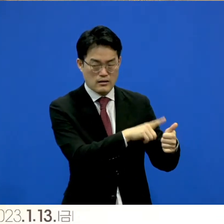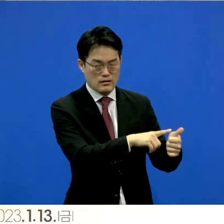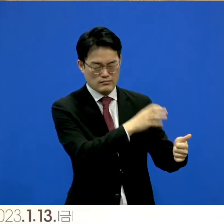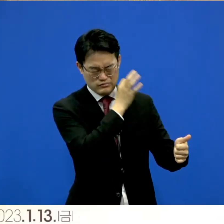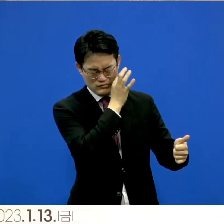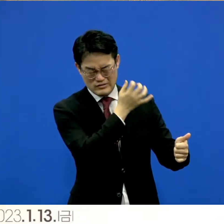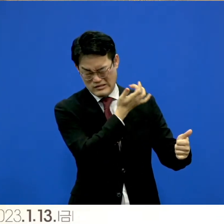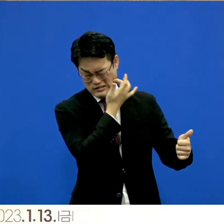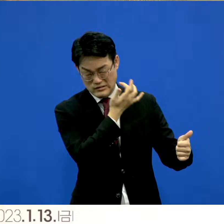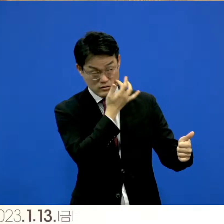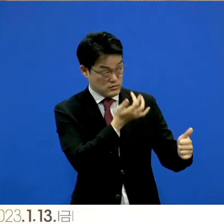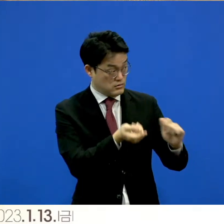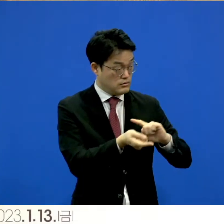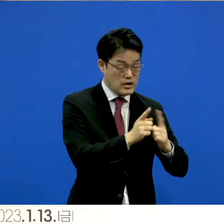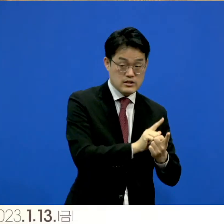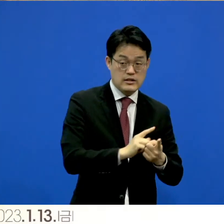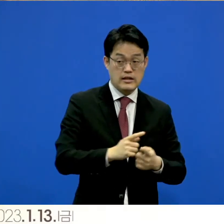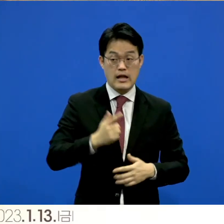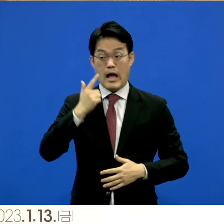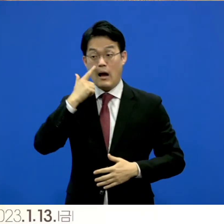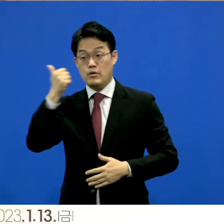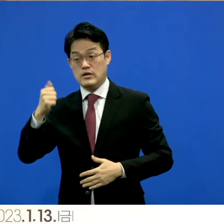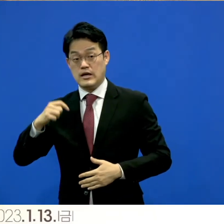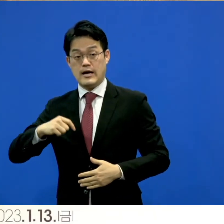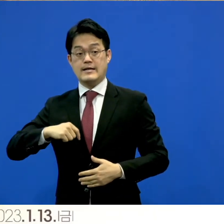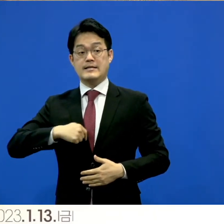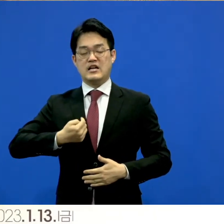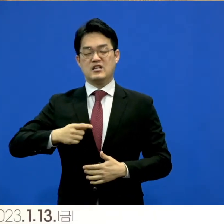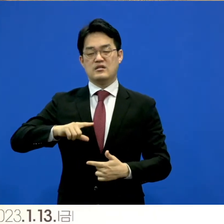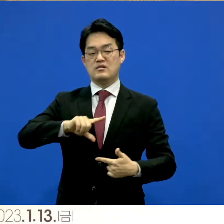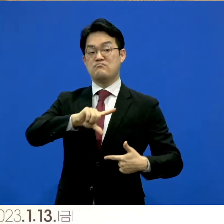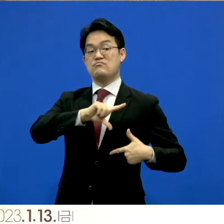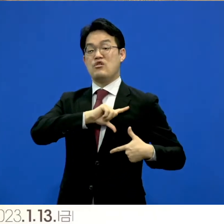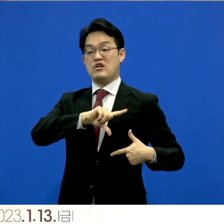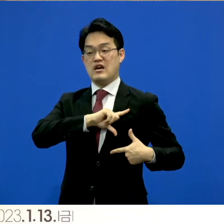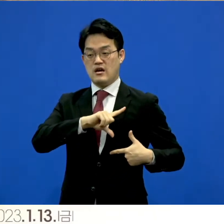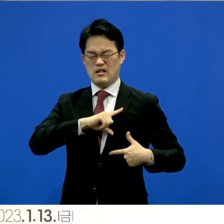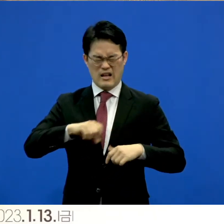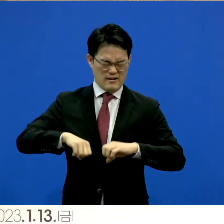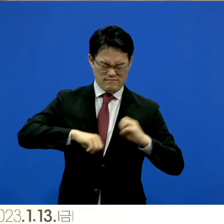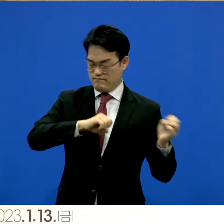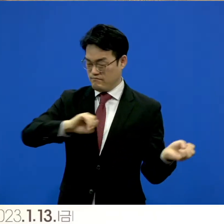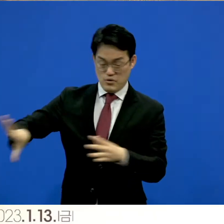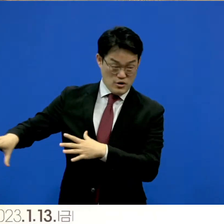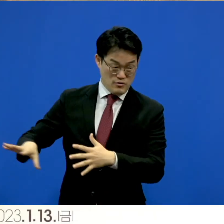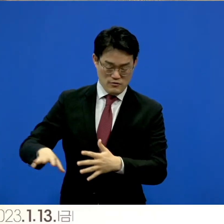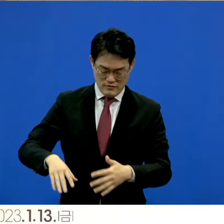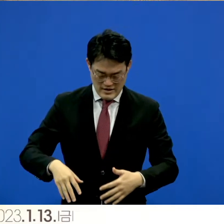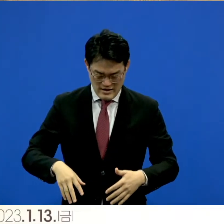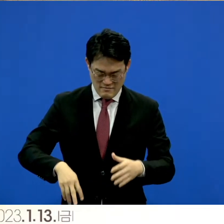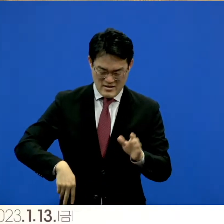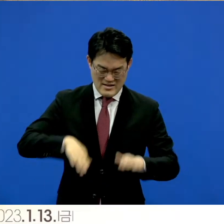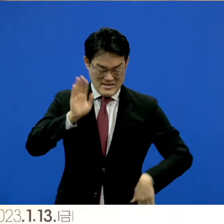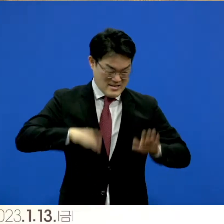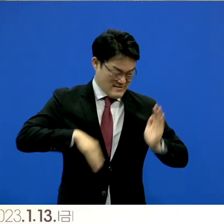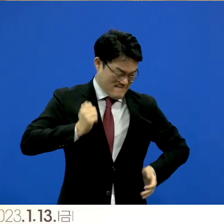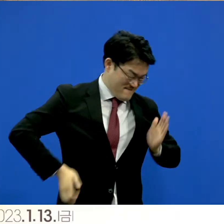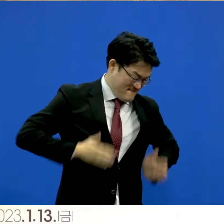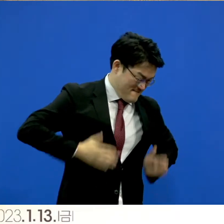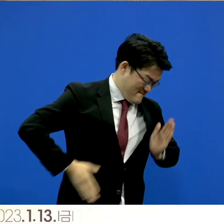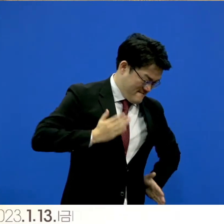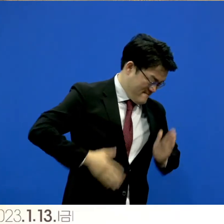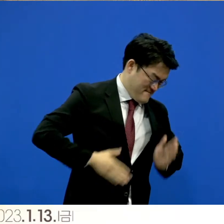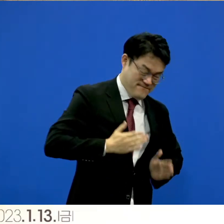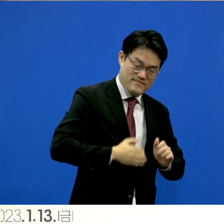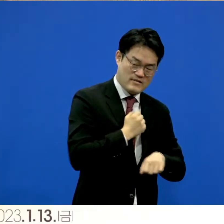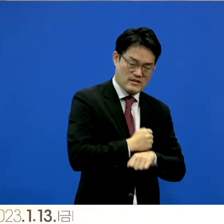대신 당할 것처럼 여기며 달려가고 있는 아버지. 그리고 목을 안고